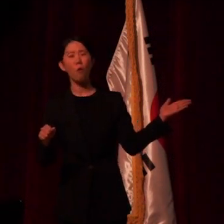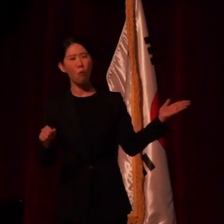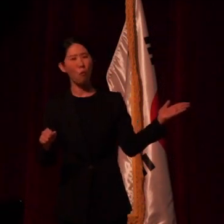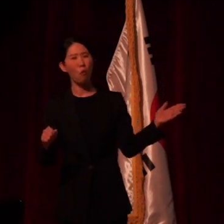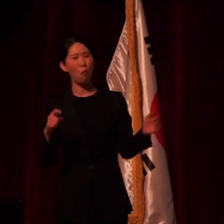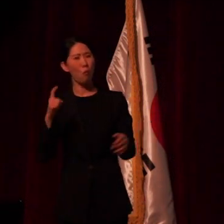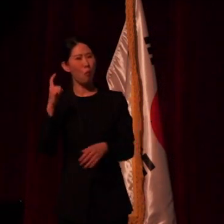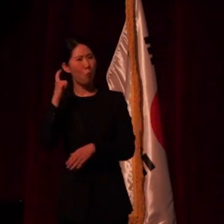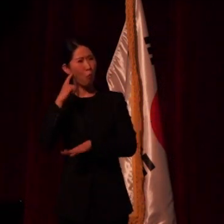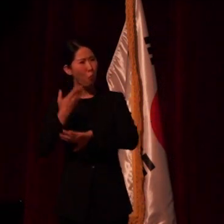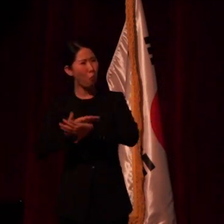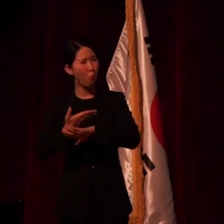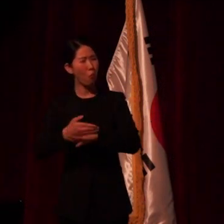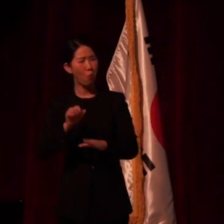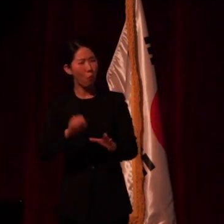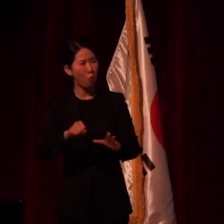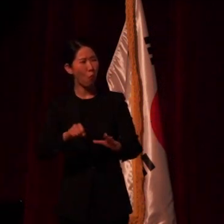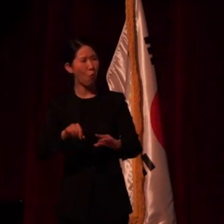딱딱,